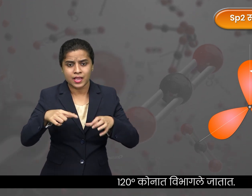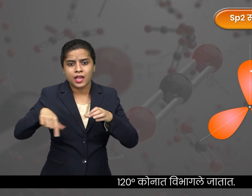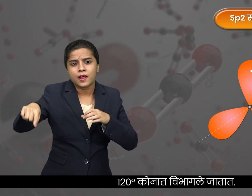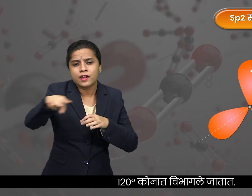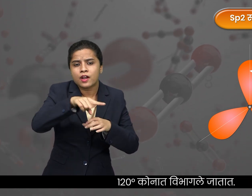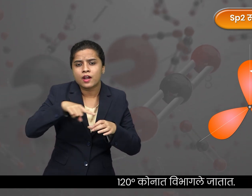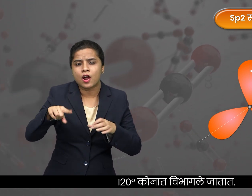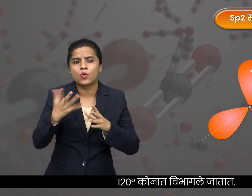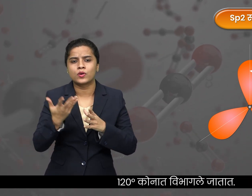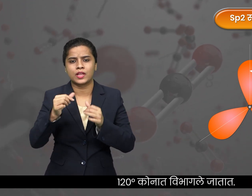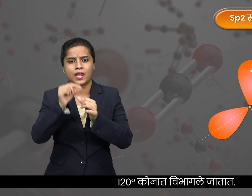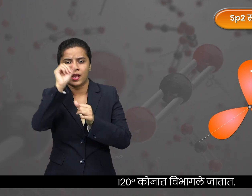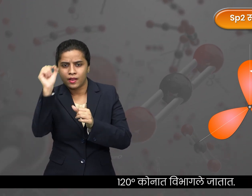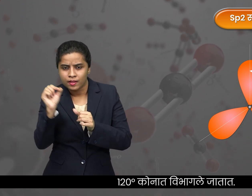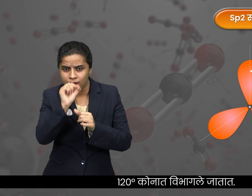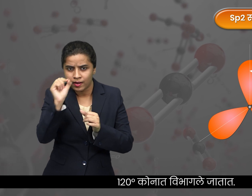जातात.